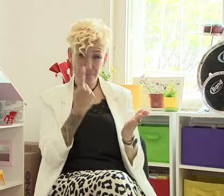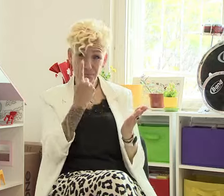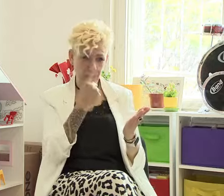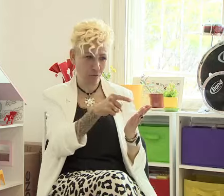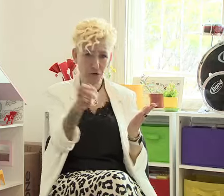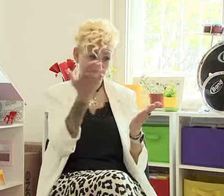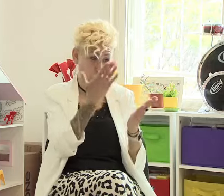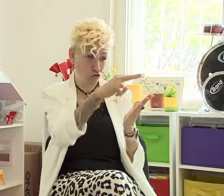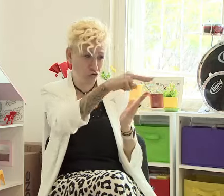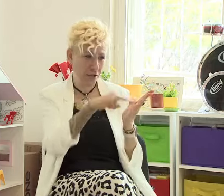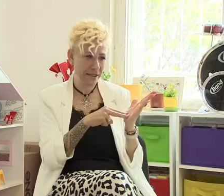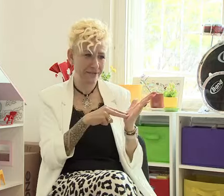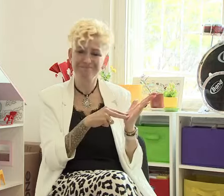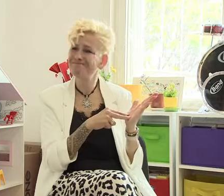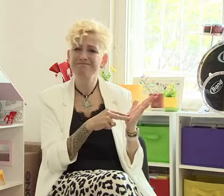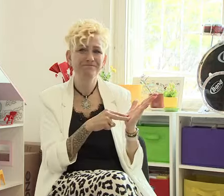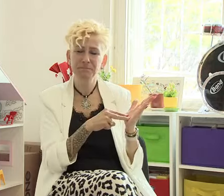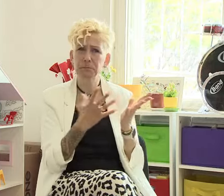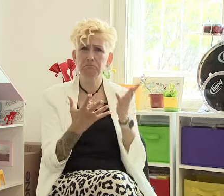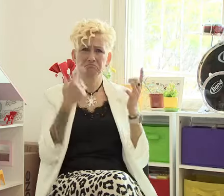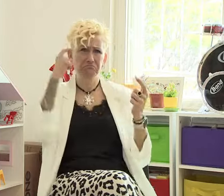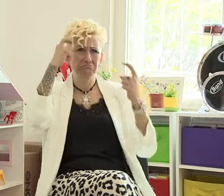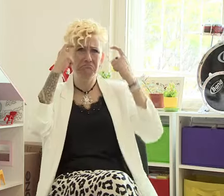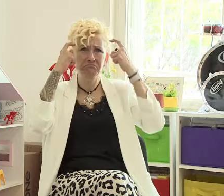което им помага много за разбирането.